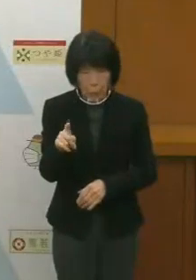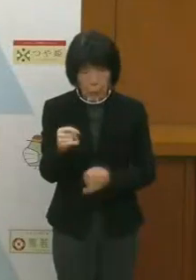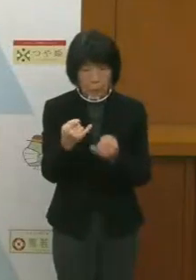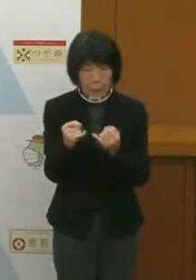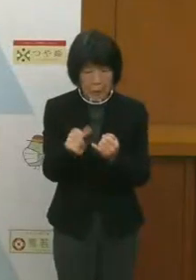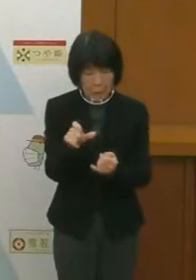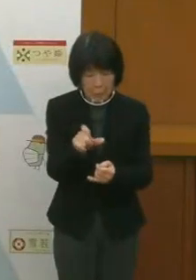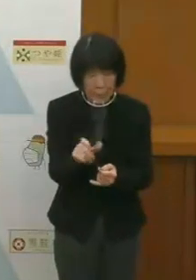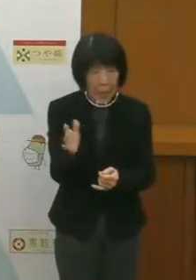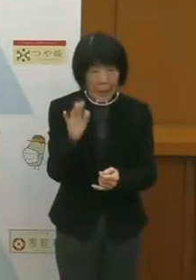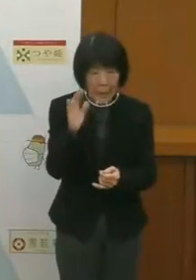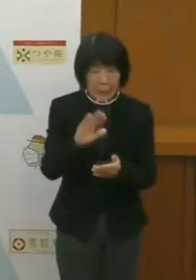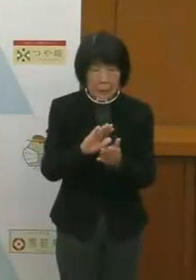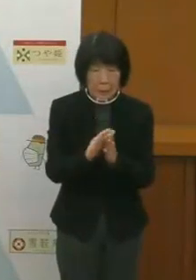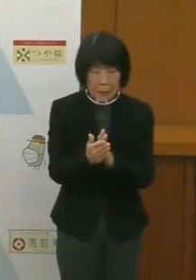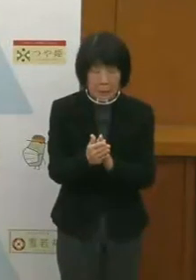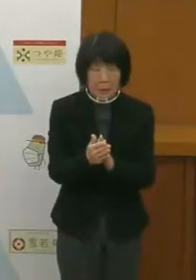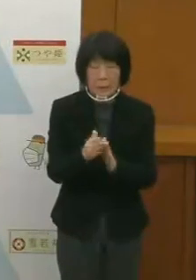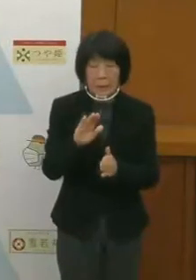で、その辺どうでしょう。